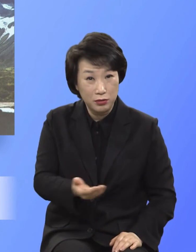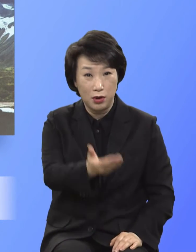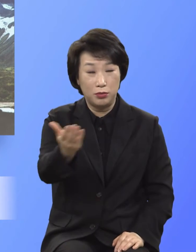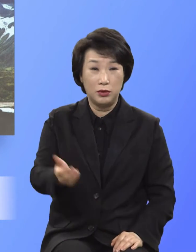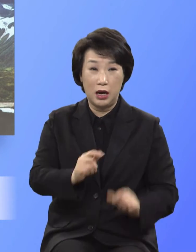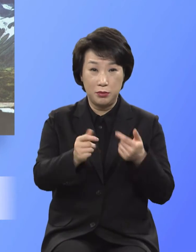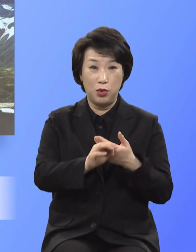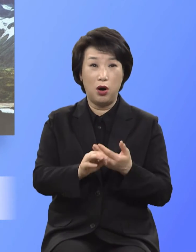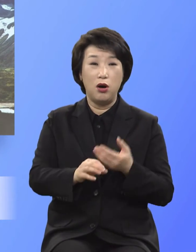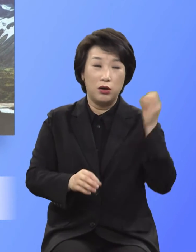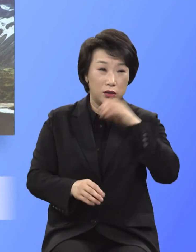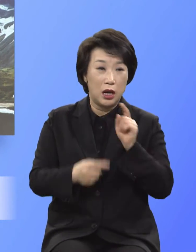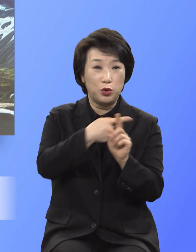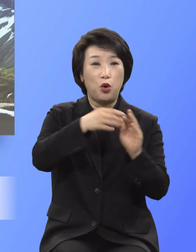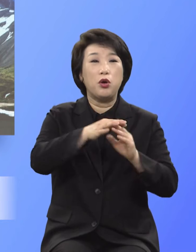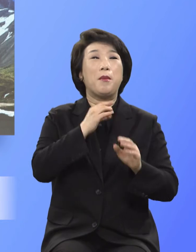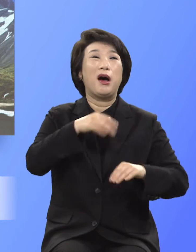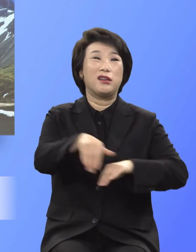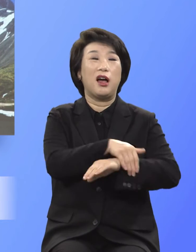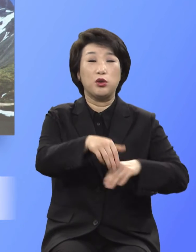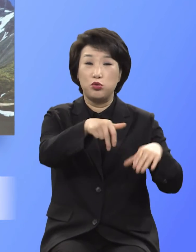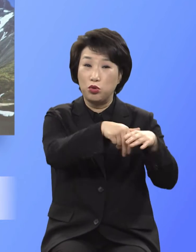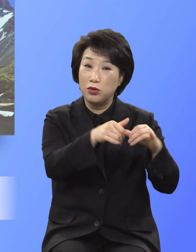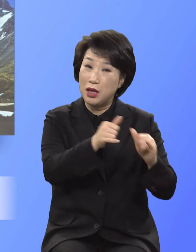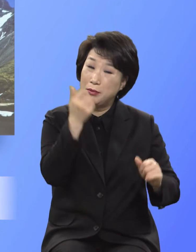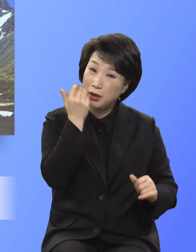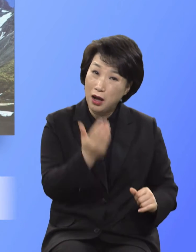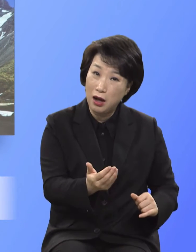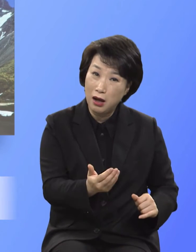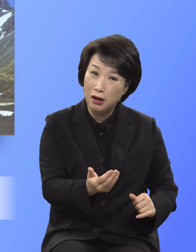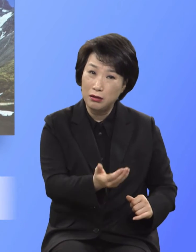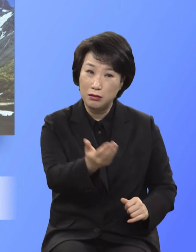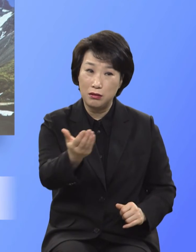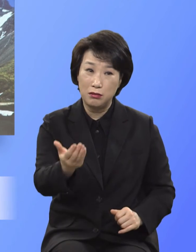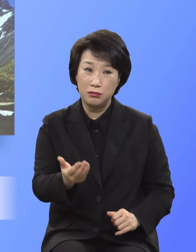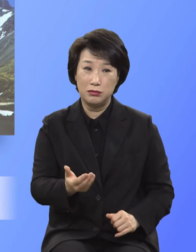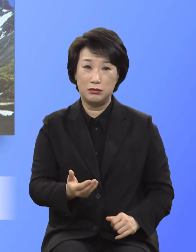아니면 그냥 교회 다니는 종교인에 불과한 사람입니까?